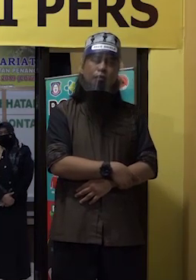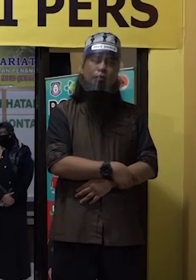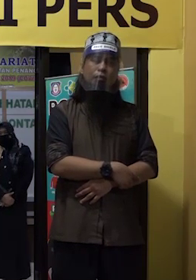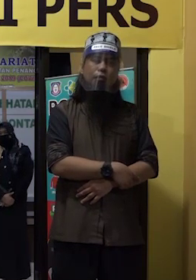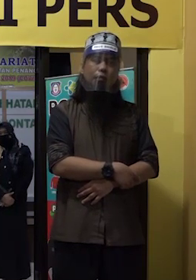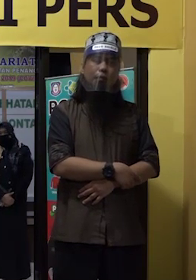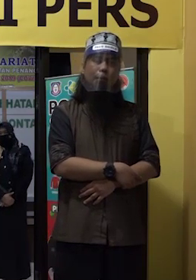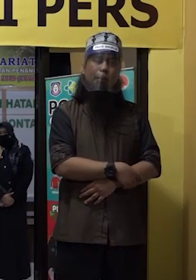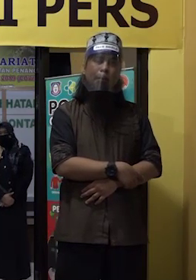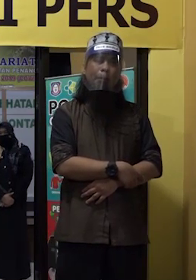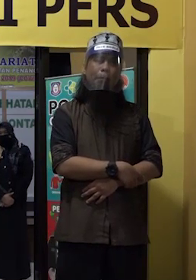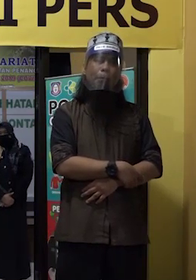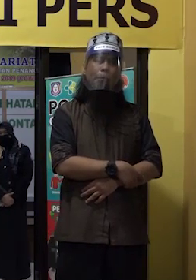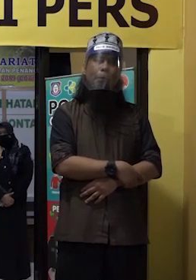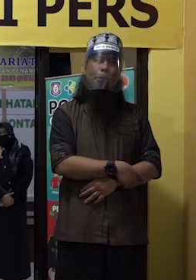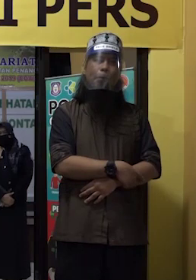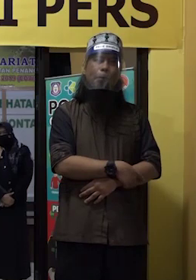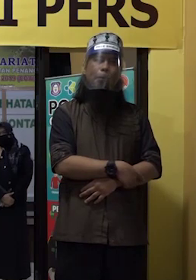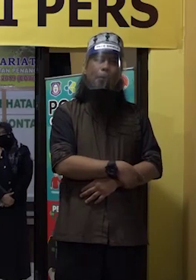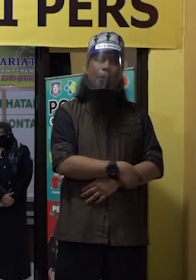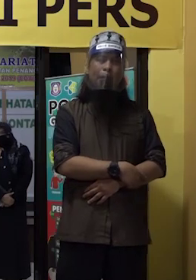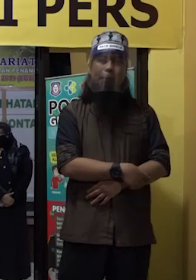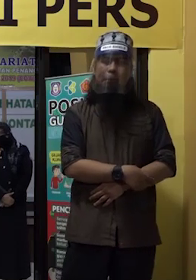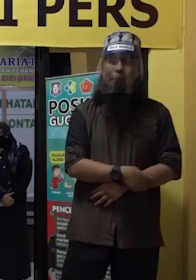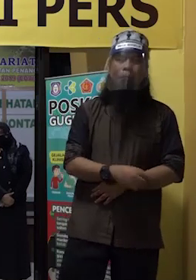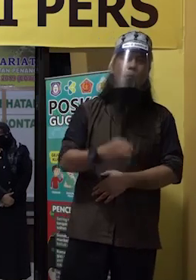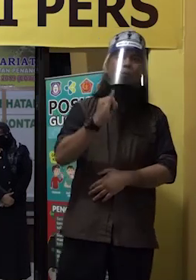para penyandang disabilitas, ada pesan-pesan singkat, silakan.